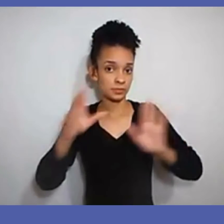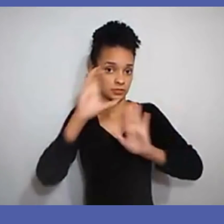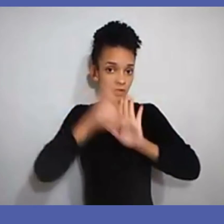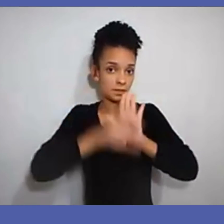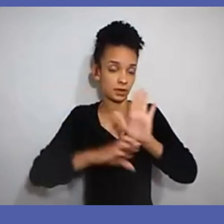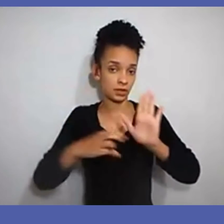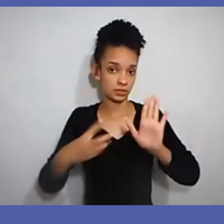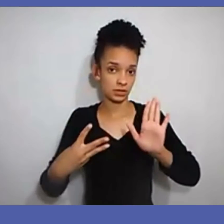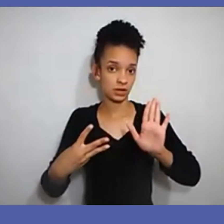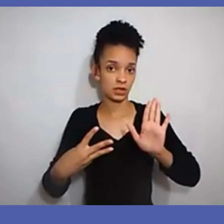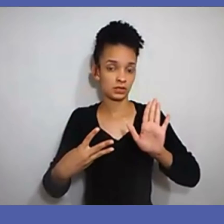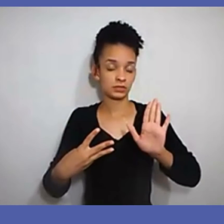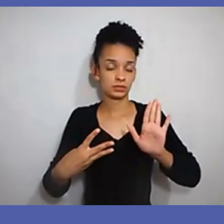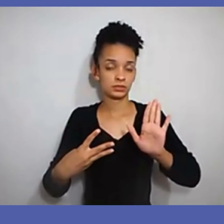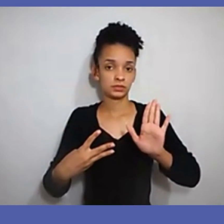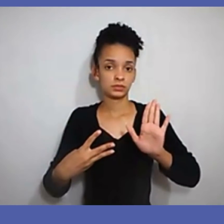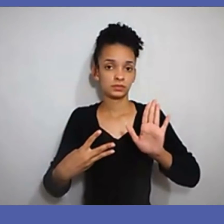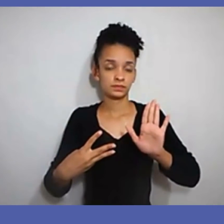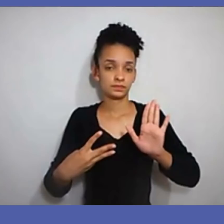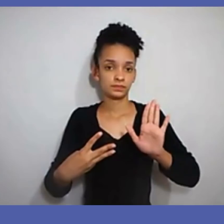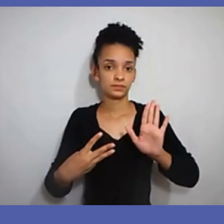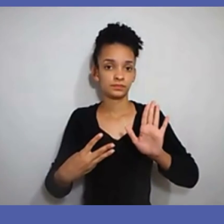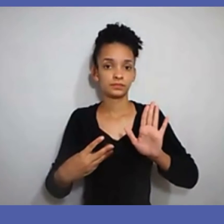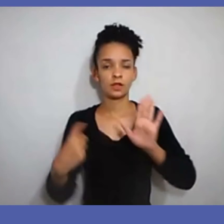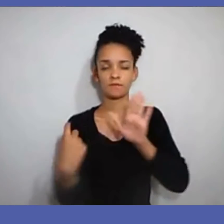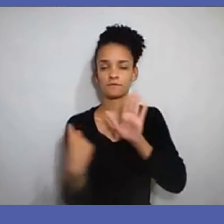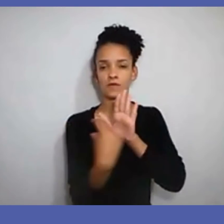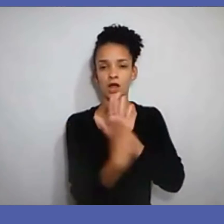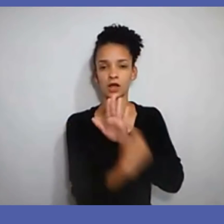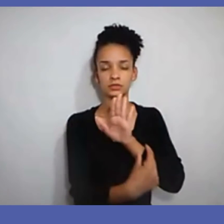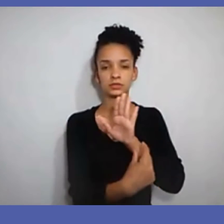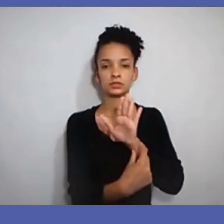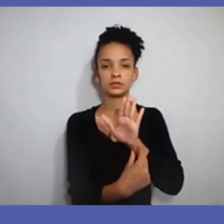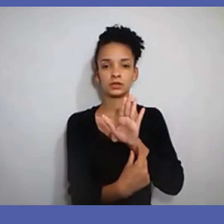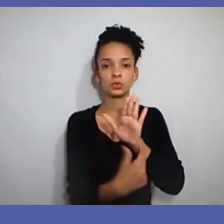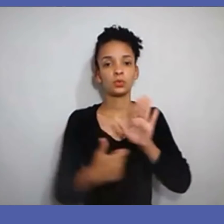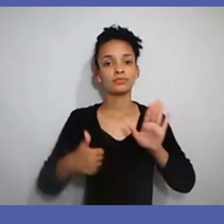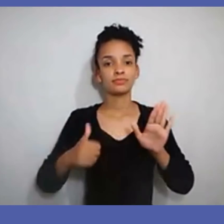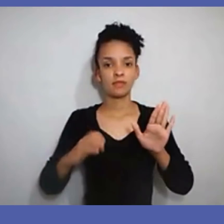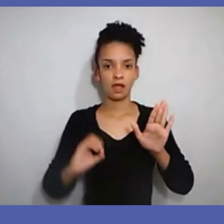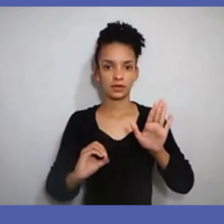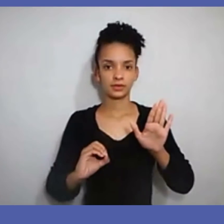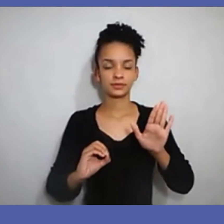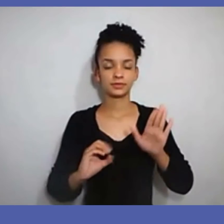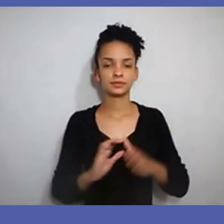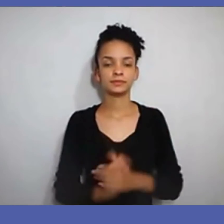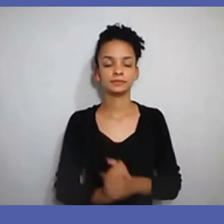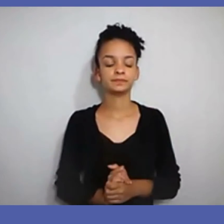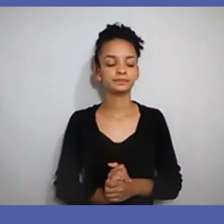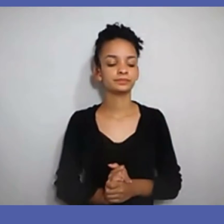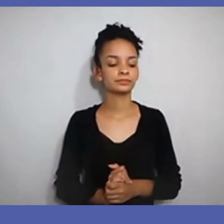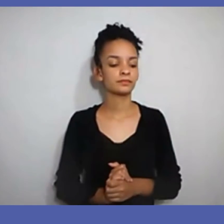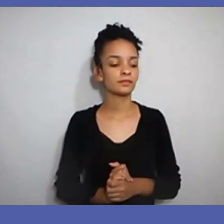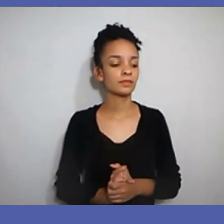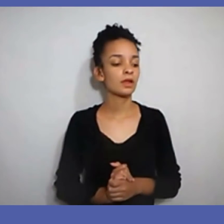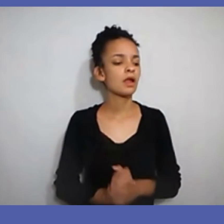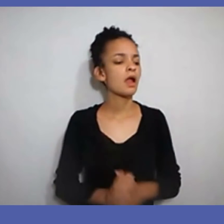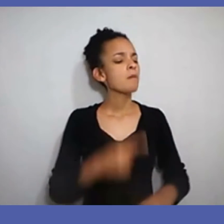Apocalipse 3, versículo 10. Porque guardaste a palavra da